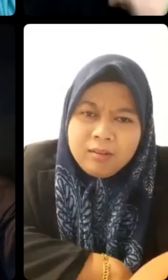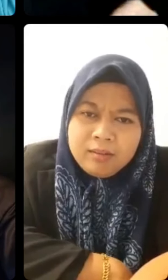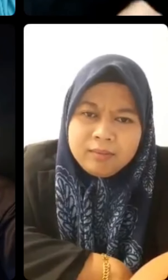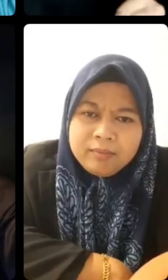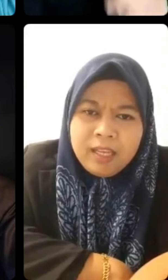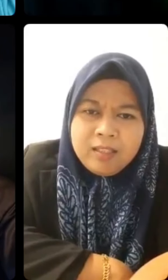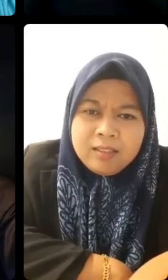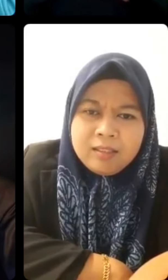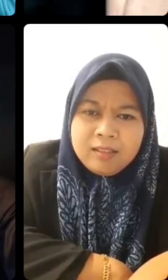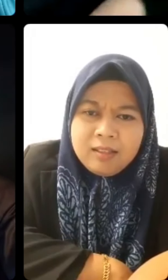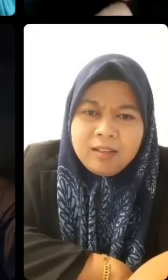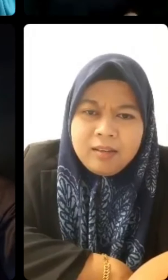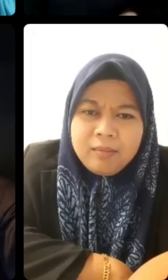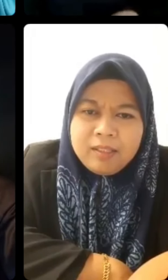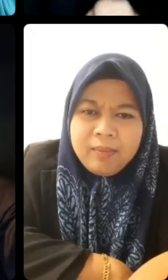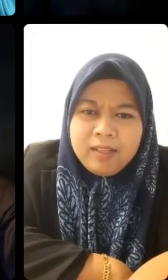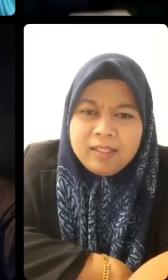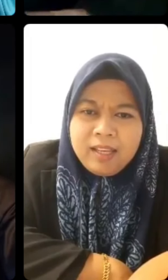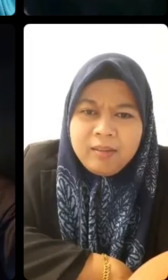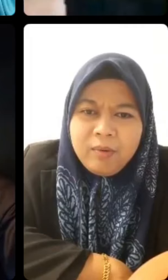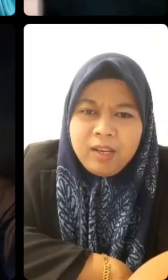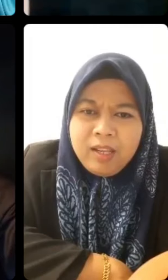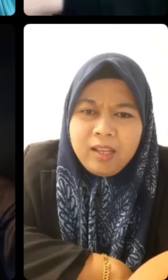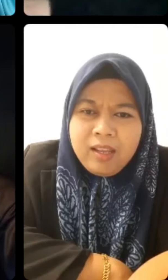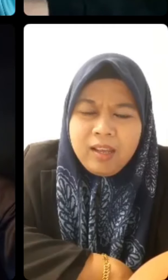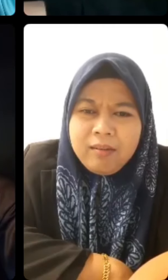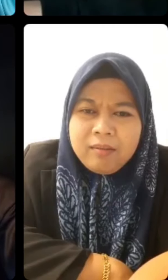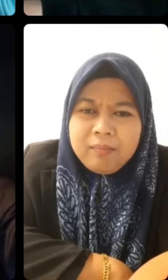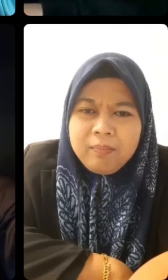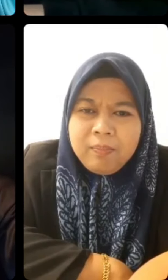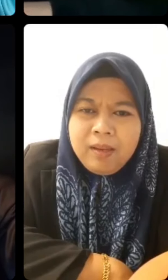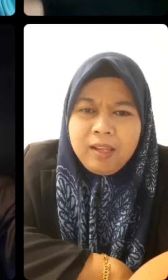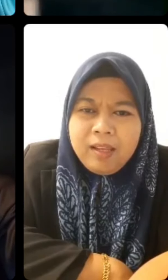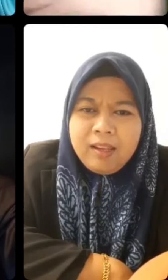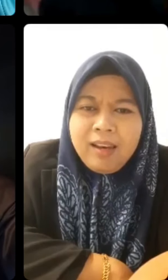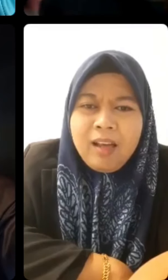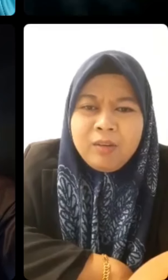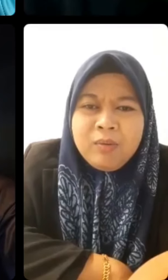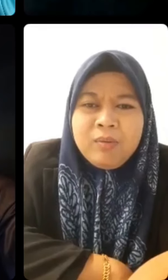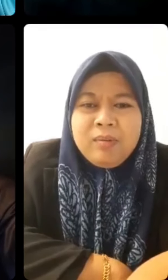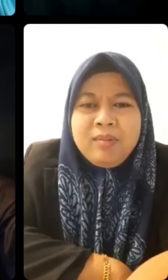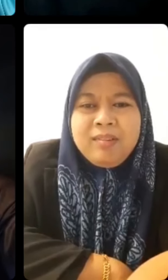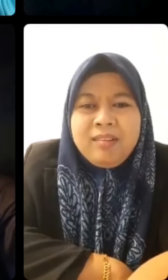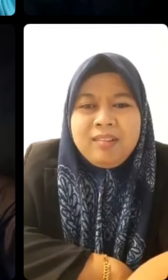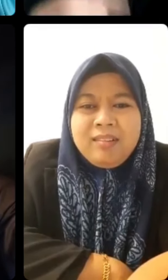Banyak orang tanya macam mana saya boleh pilih